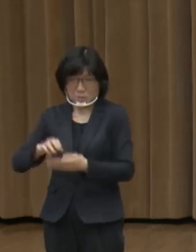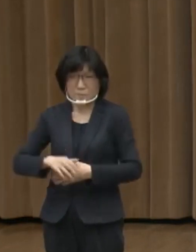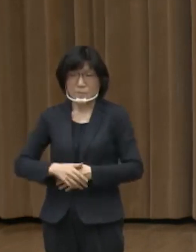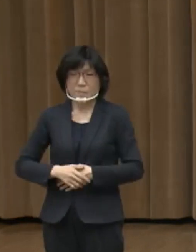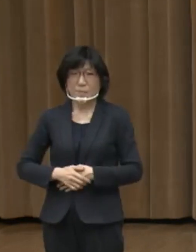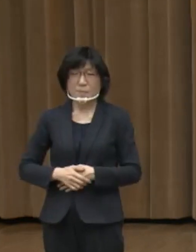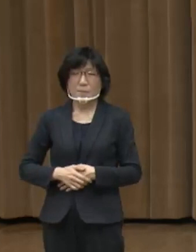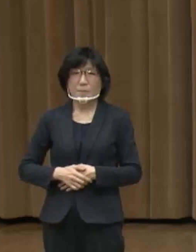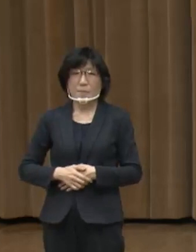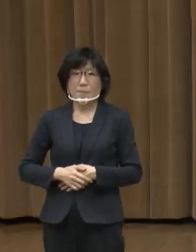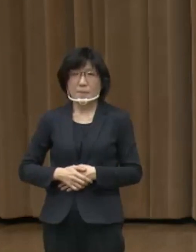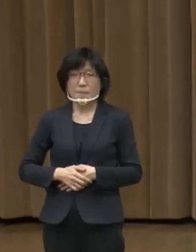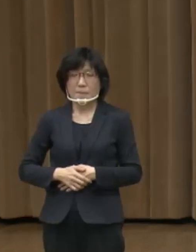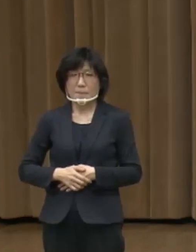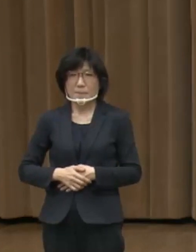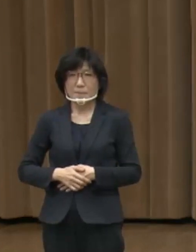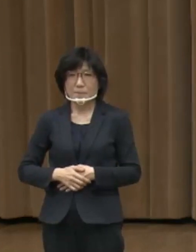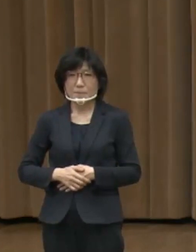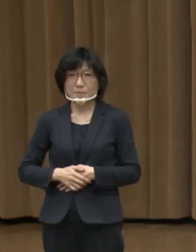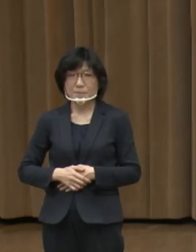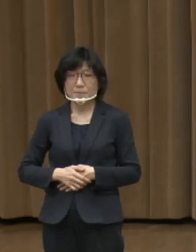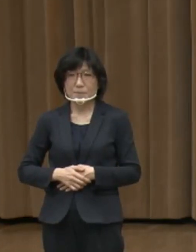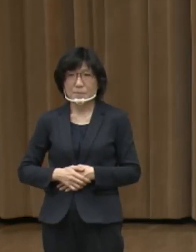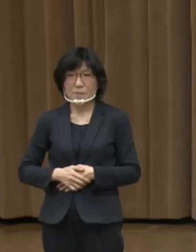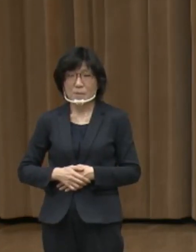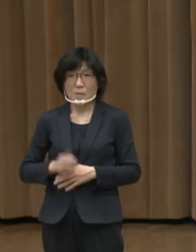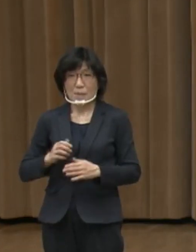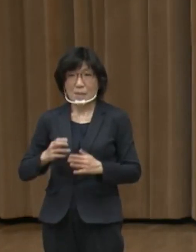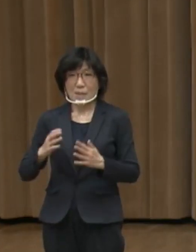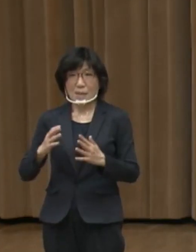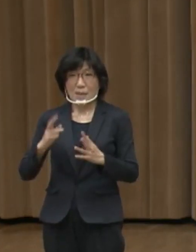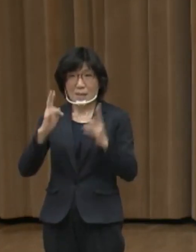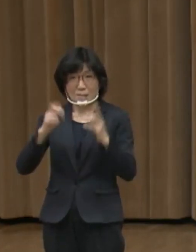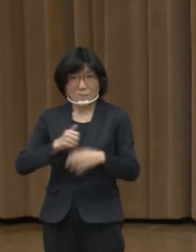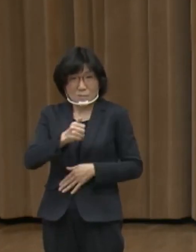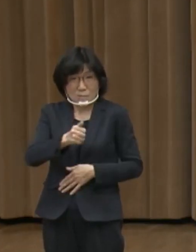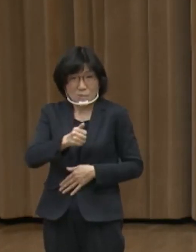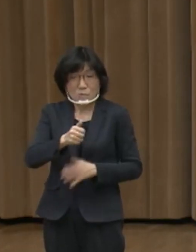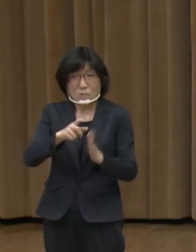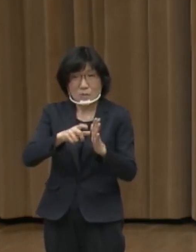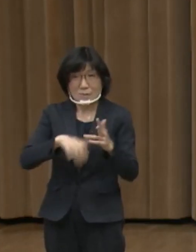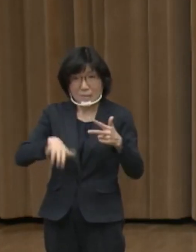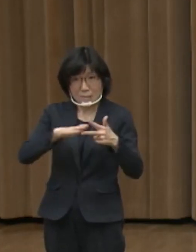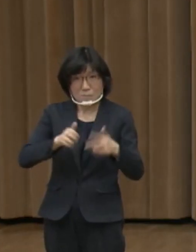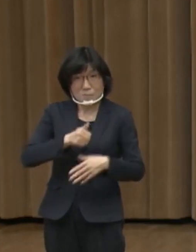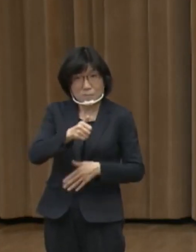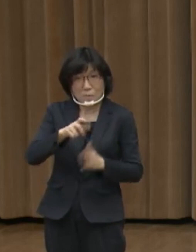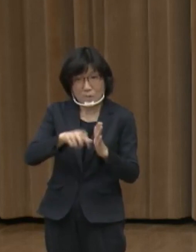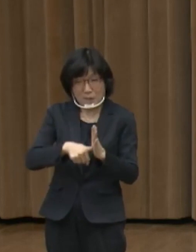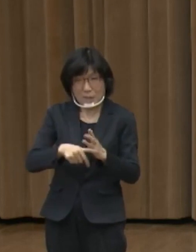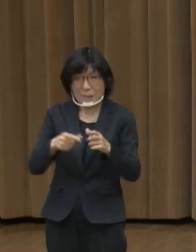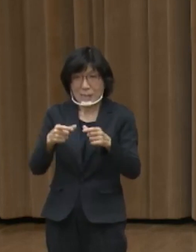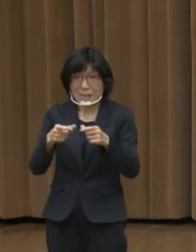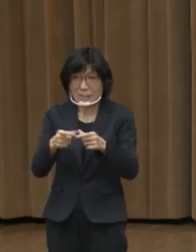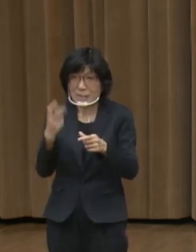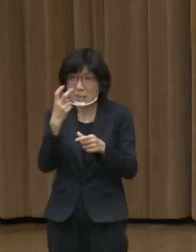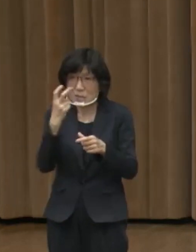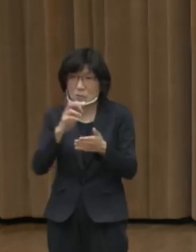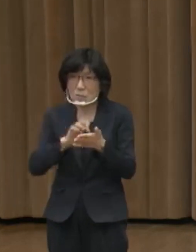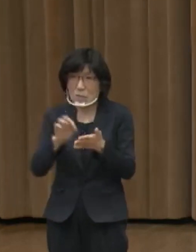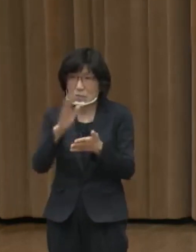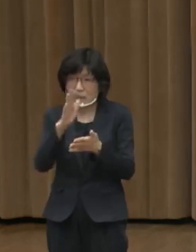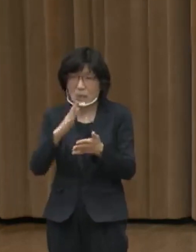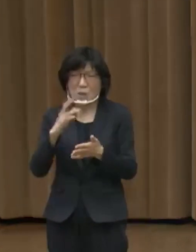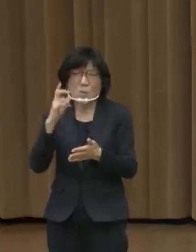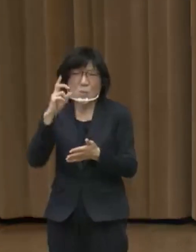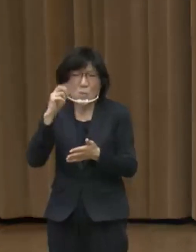。なお、出勤時に体調が悪い場合には、この検査キットを使うのではなく、